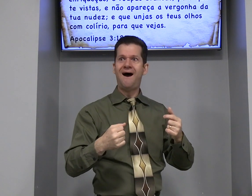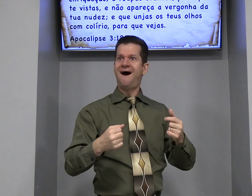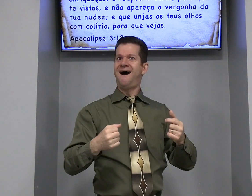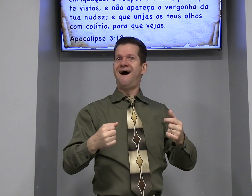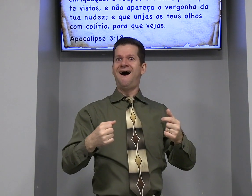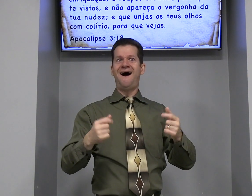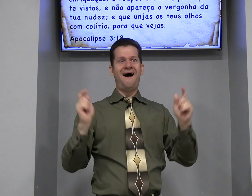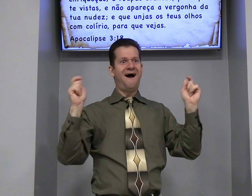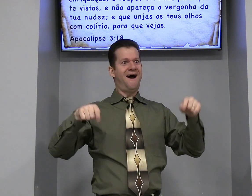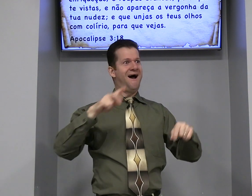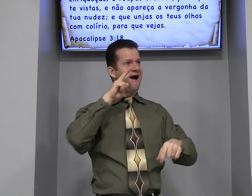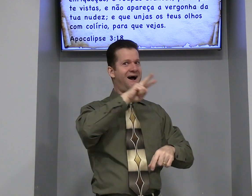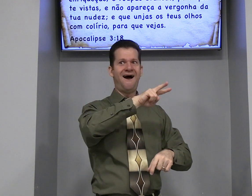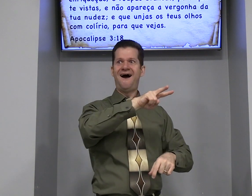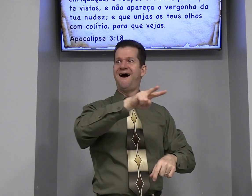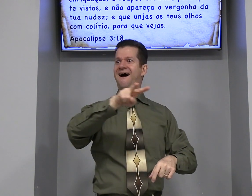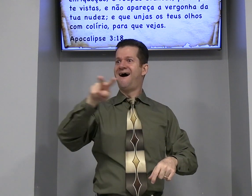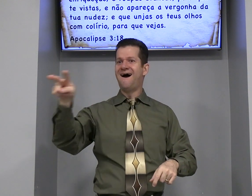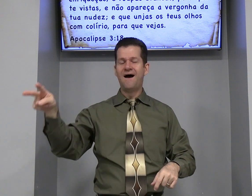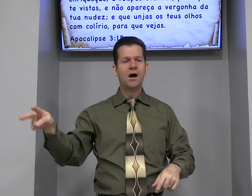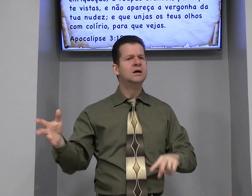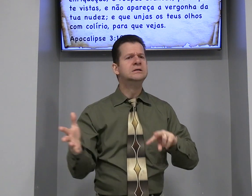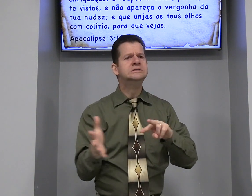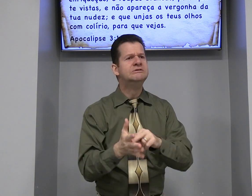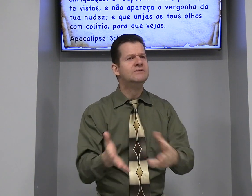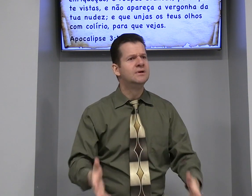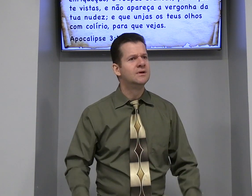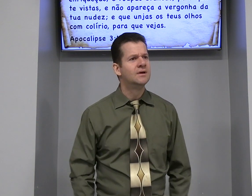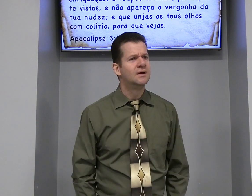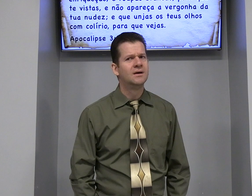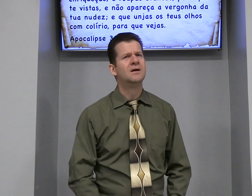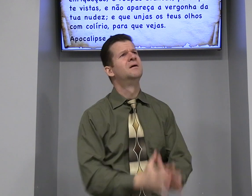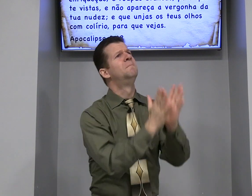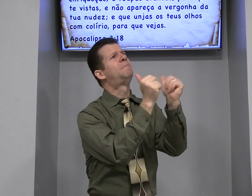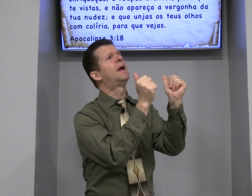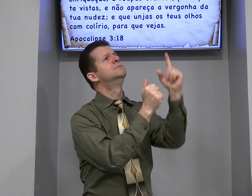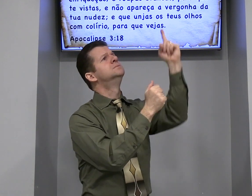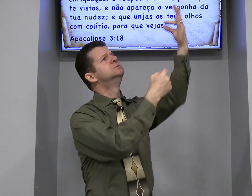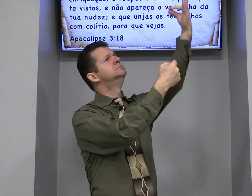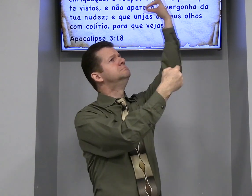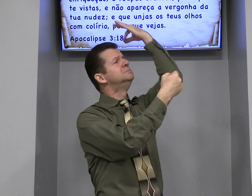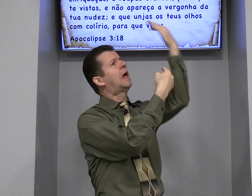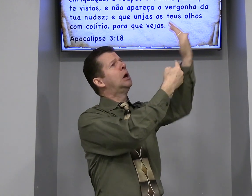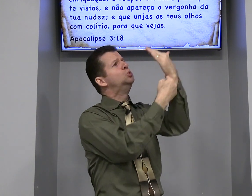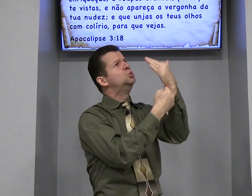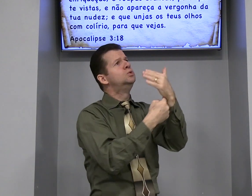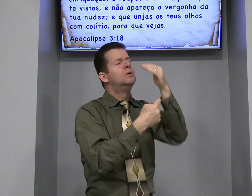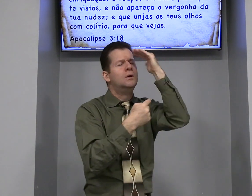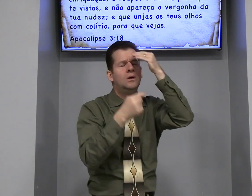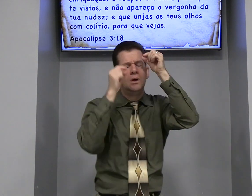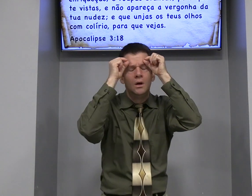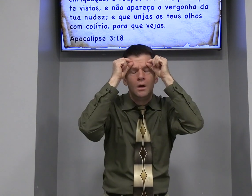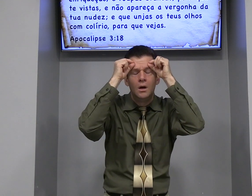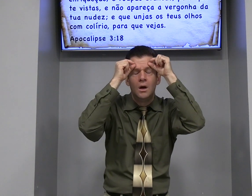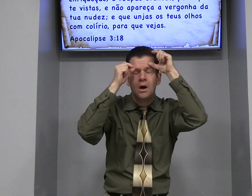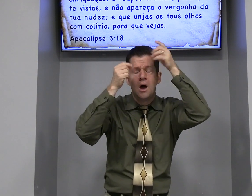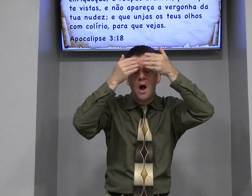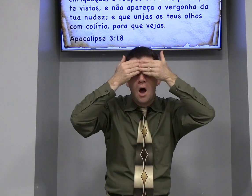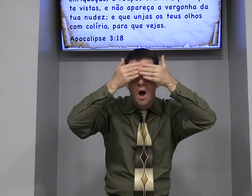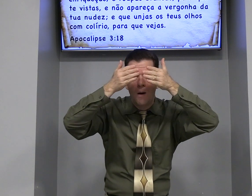para que vejas. Com colírio dá para ver, significa que pede o Espírito para ajudar a